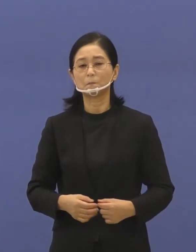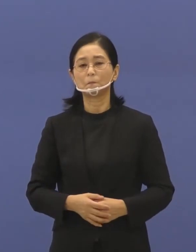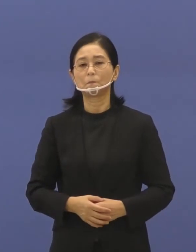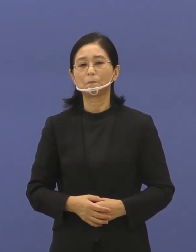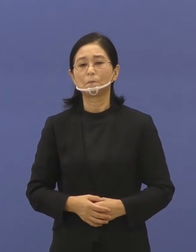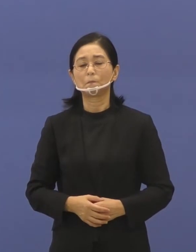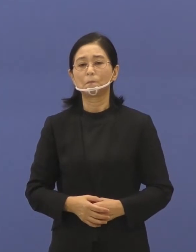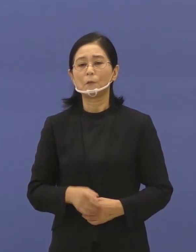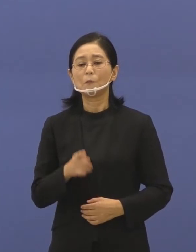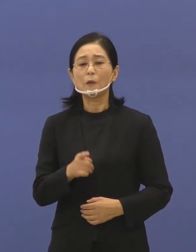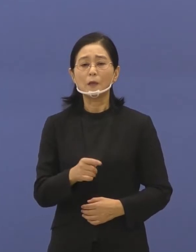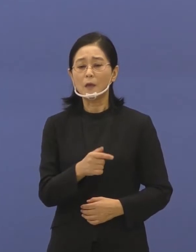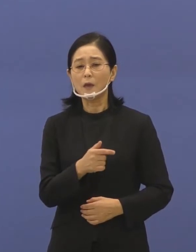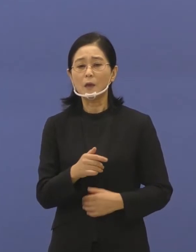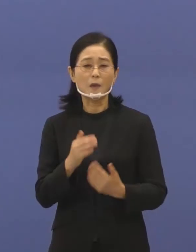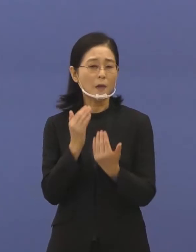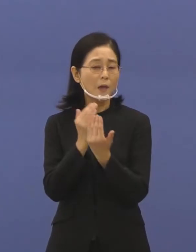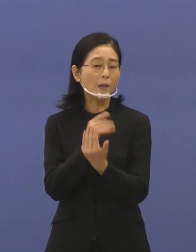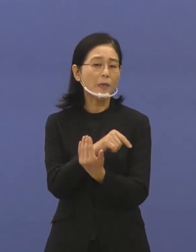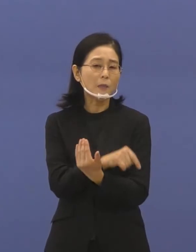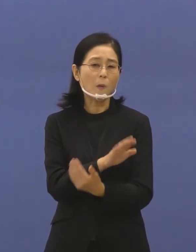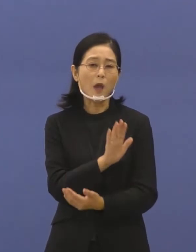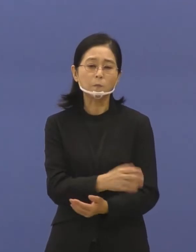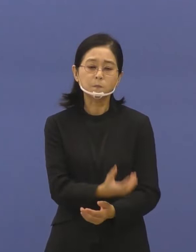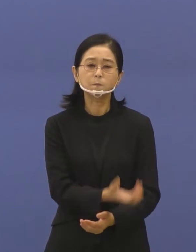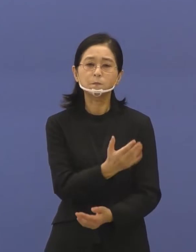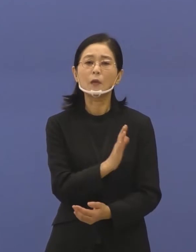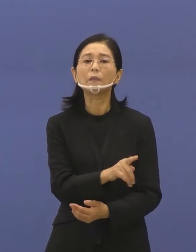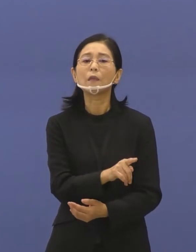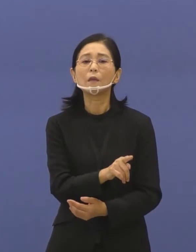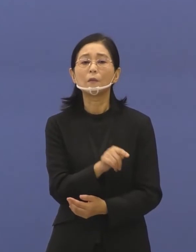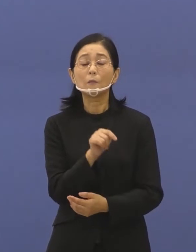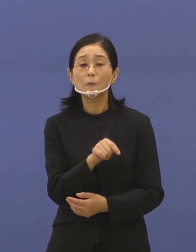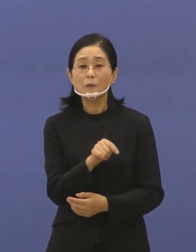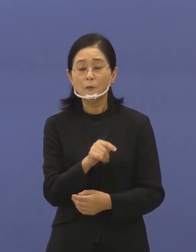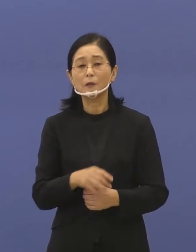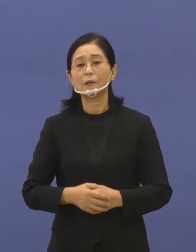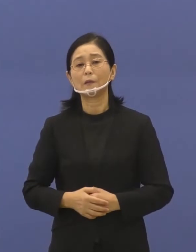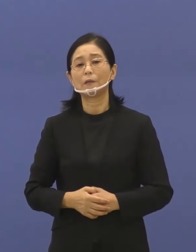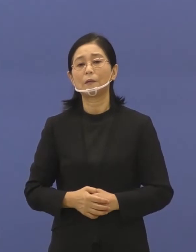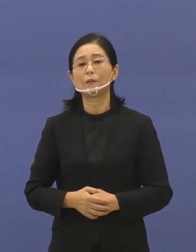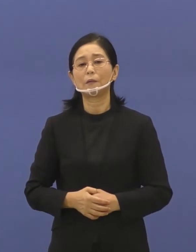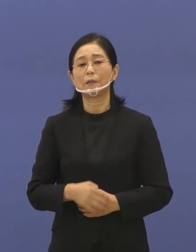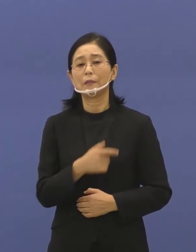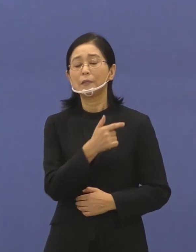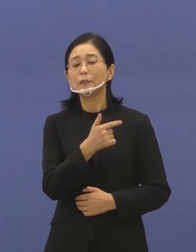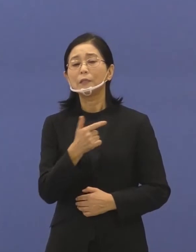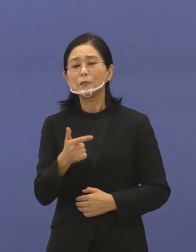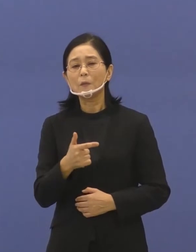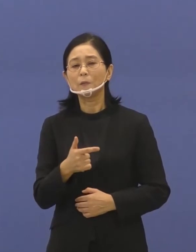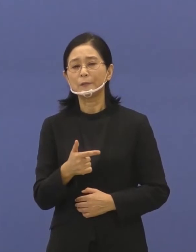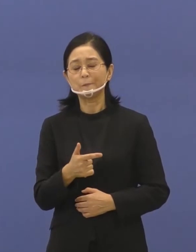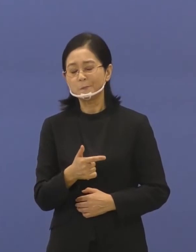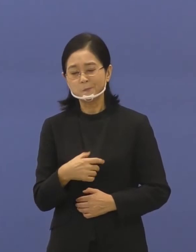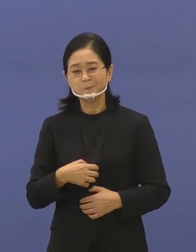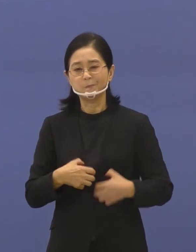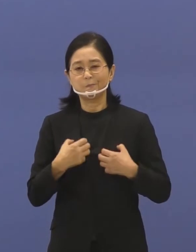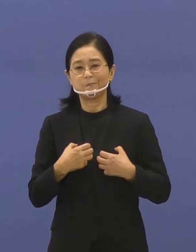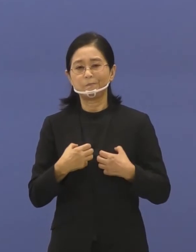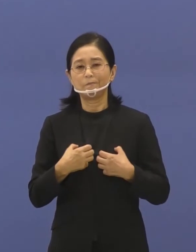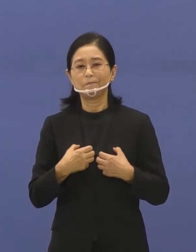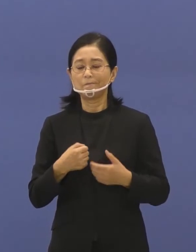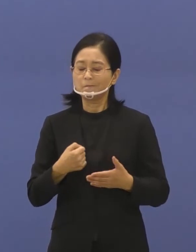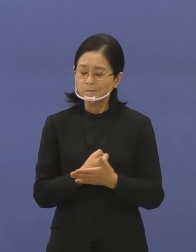大々的に行われていたということは非常に心外で遺憾であります